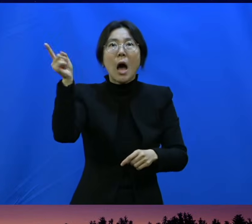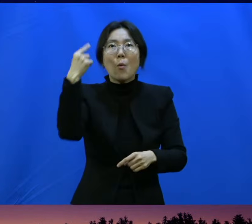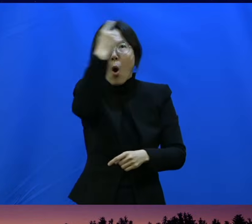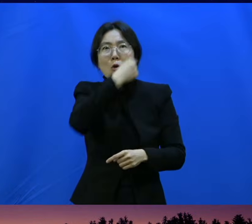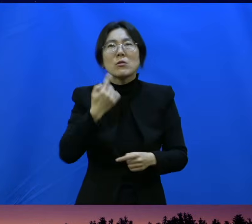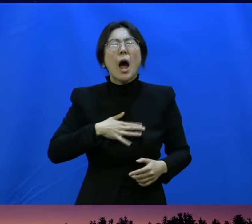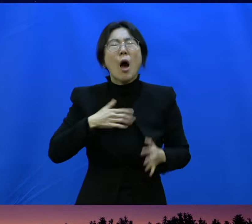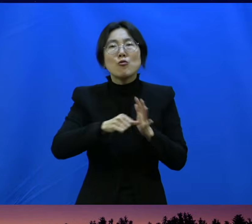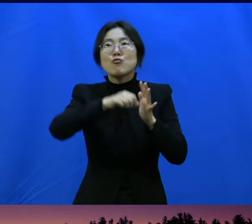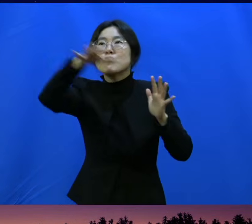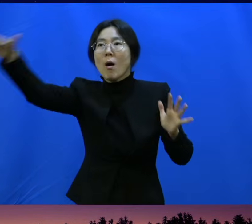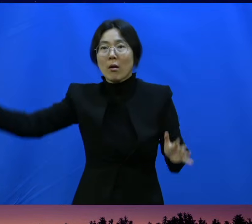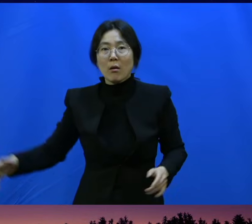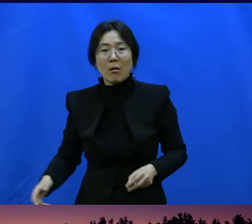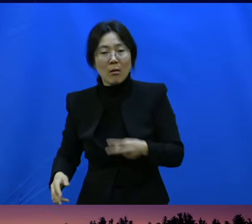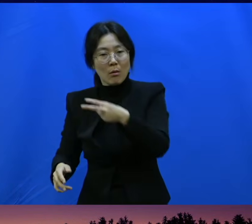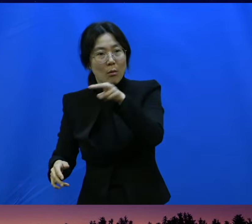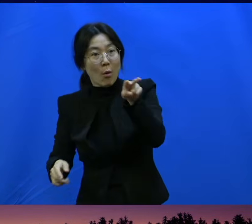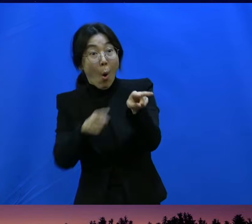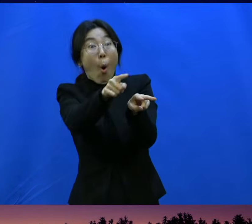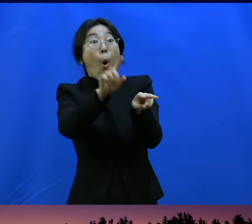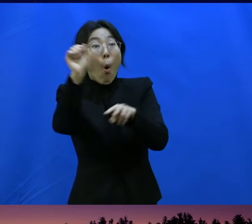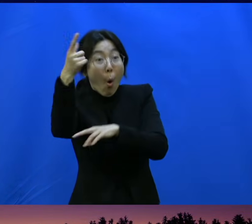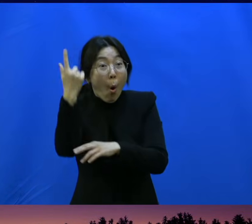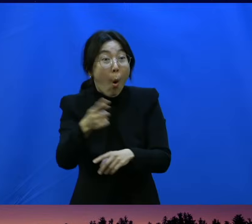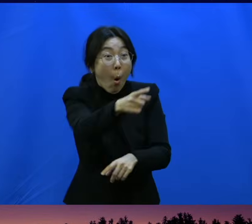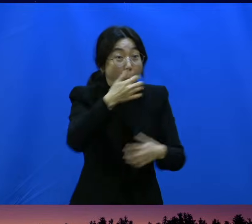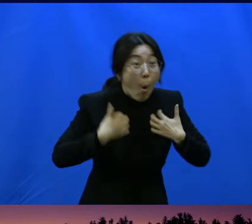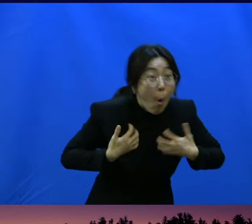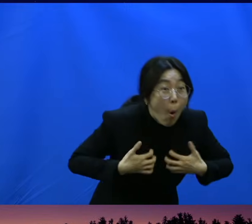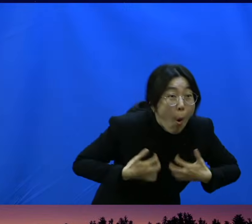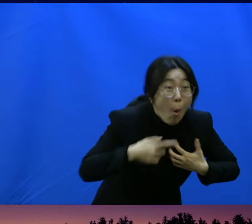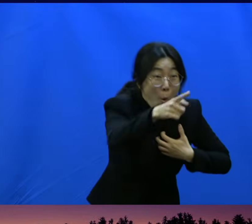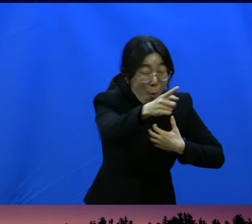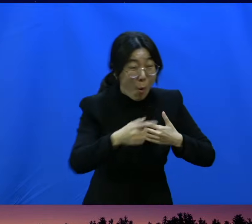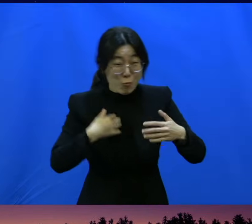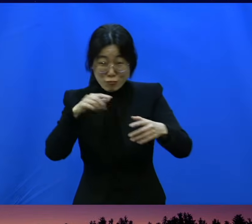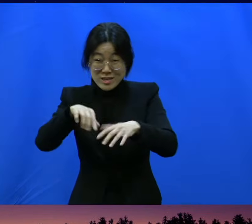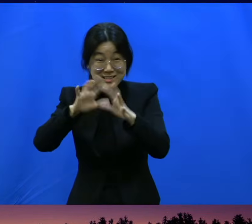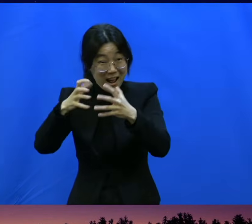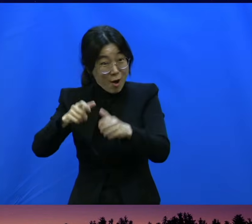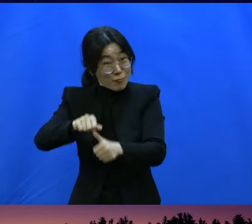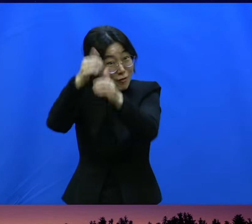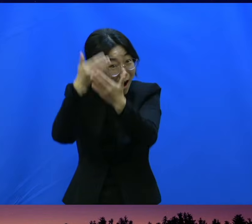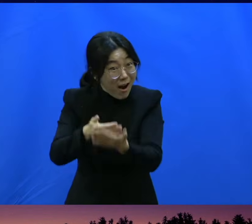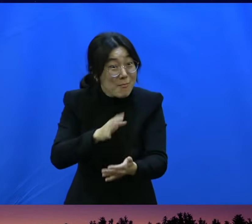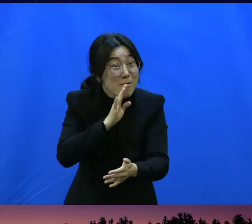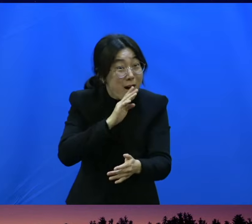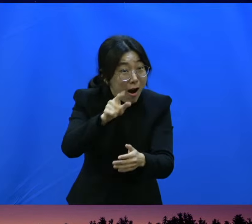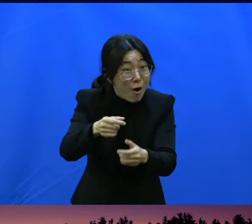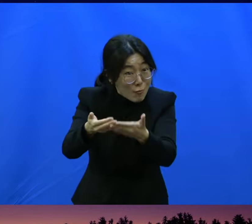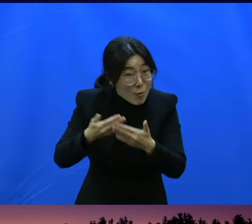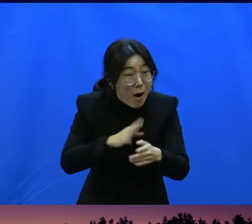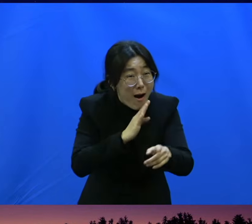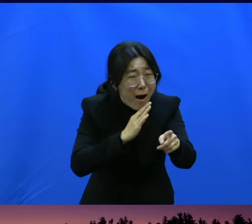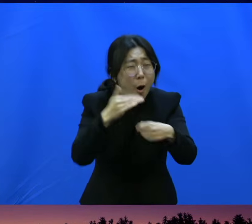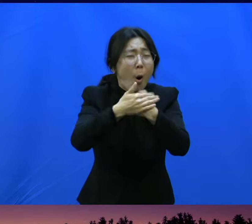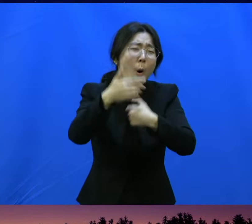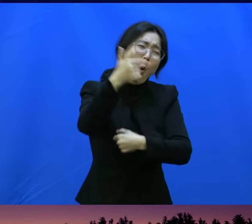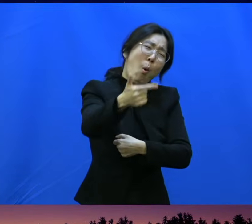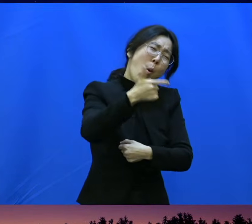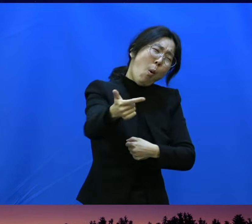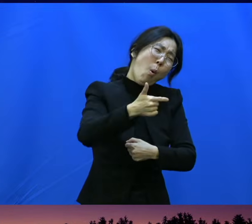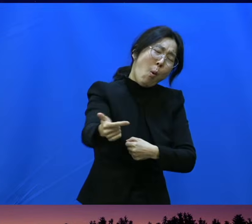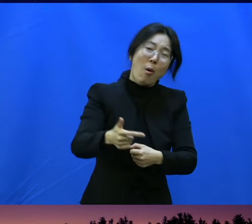어딜 가나 박수를 쳐준다는 거, 어딜 가나 사람들이 알아준다, 어딜 가나 막 사람들이 막 환호를 한다. 여러분 이게 안 해봐서